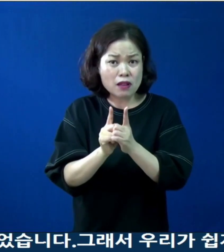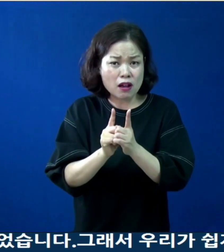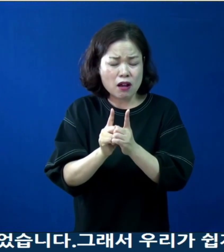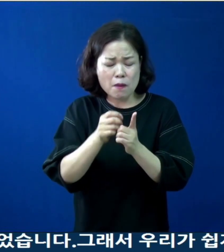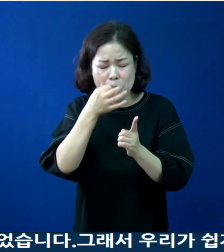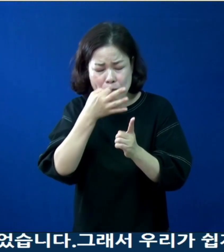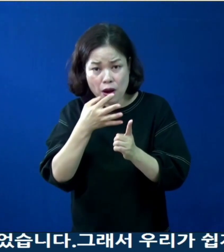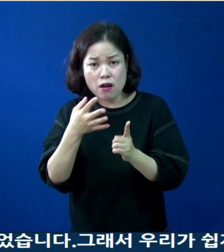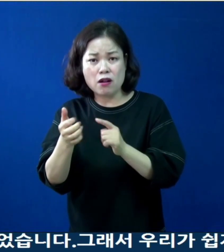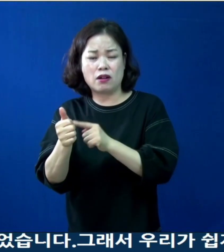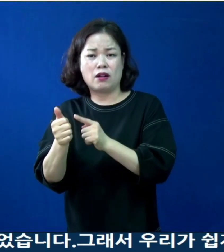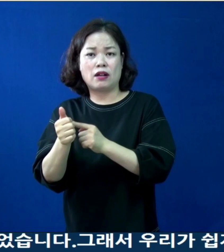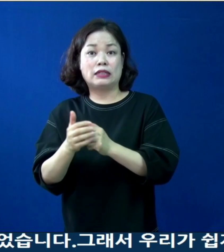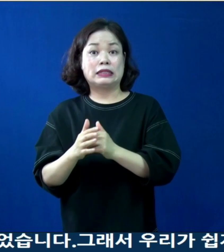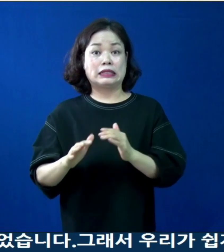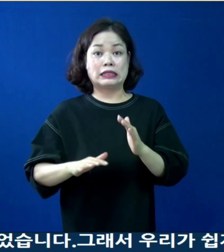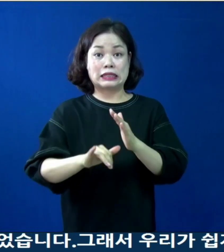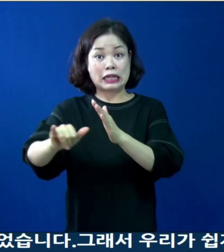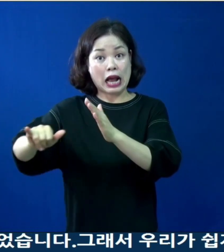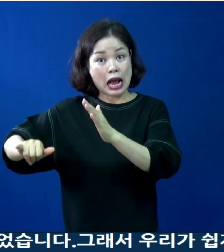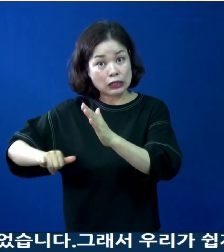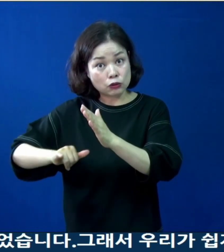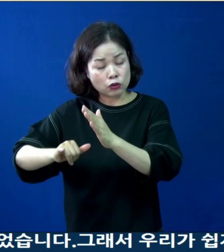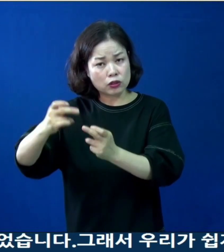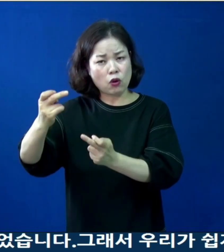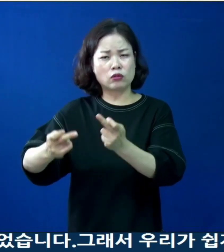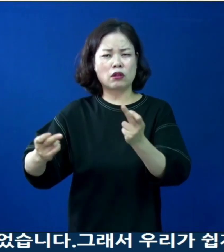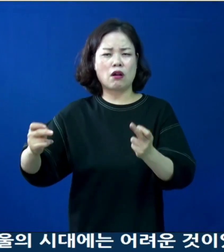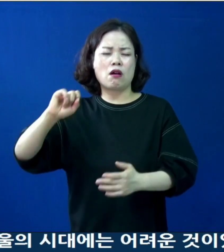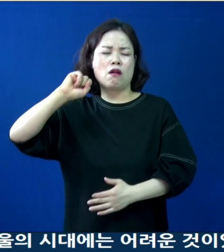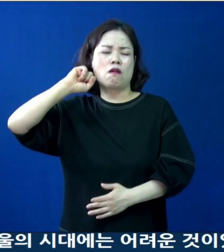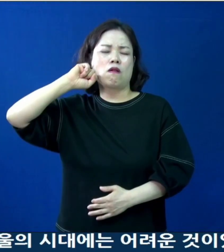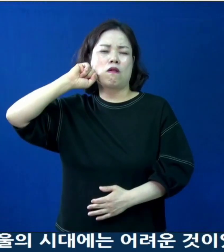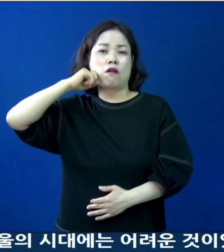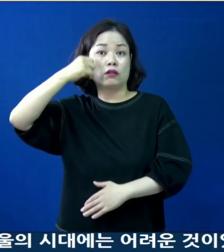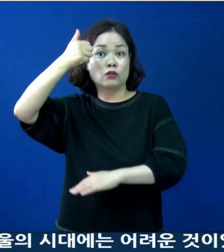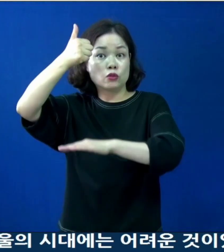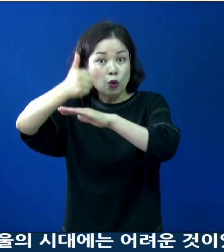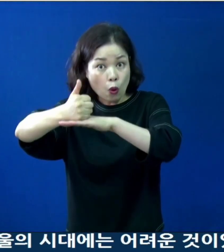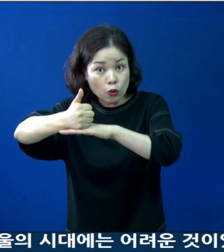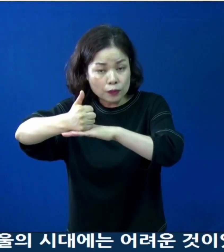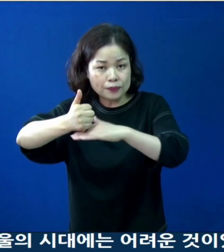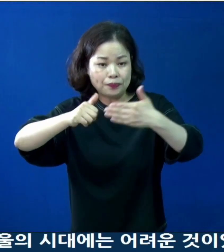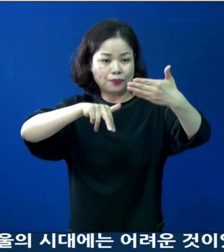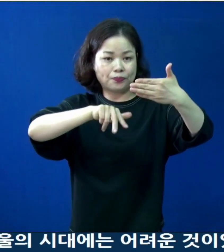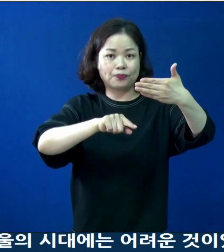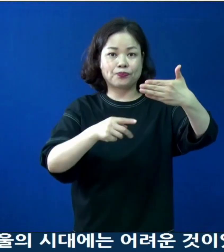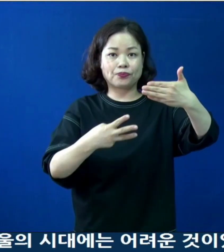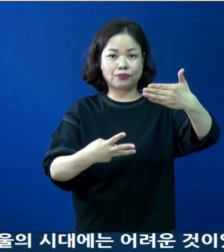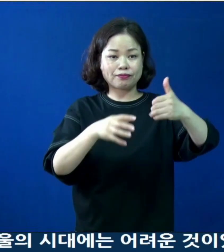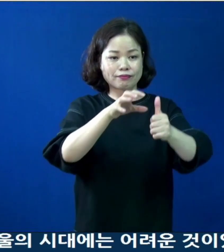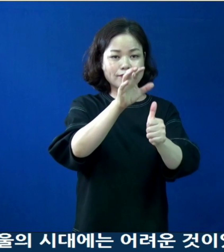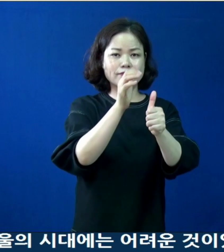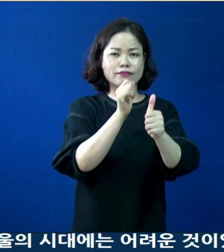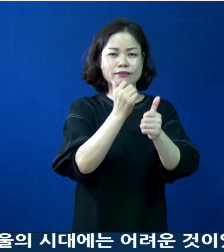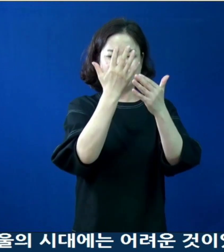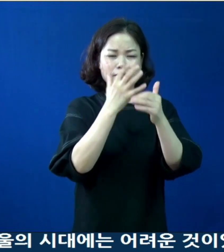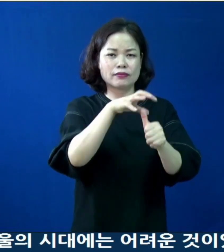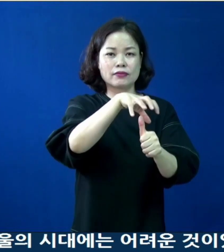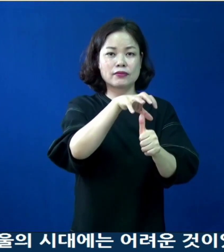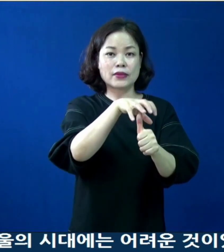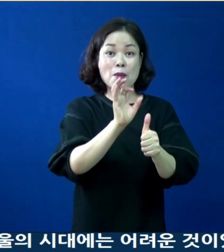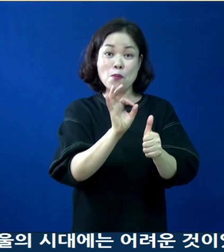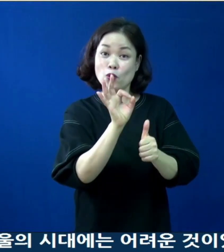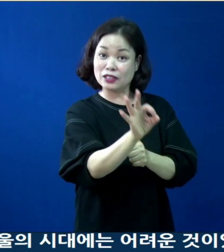그 야손과 그 가족, 그 형제들이 어려움을 당하게 되는데 결국은 이제 9절에 보게 되면 뭐 투옥되거나 그러진 않고 보석금을